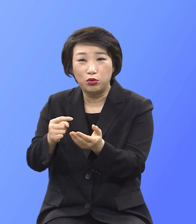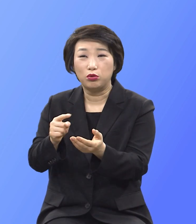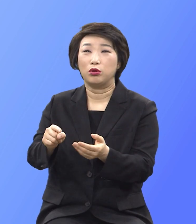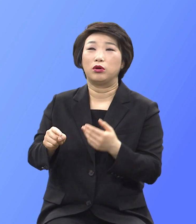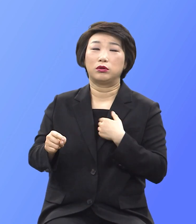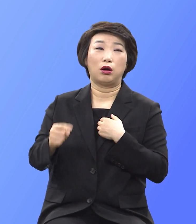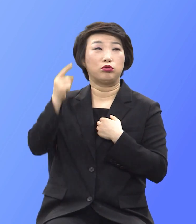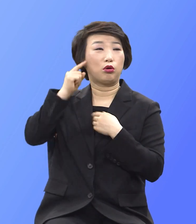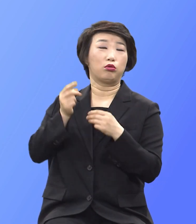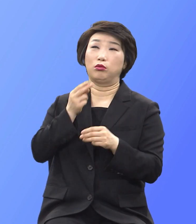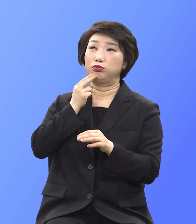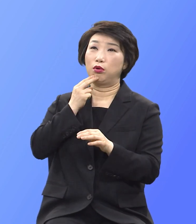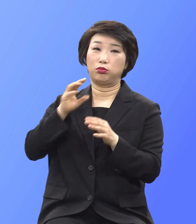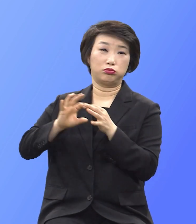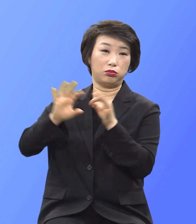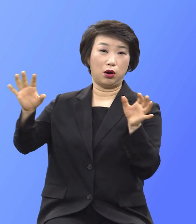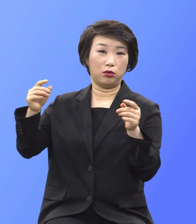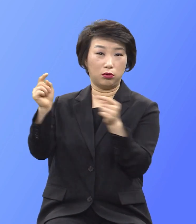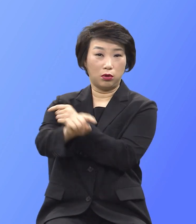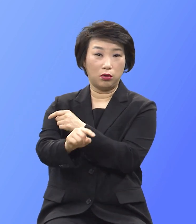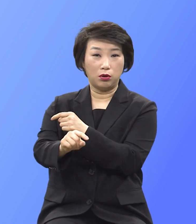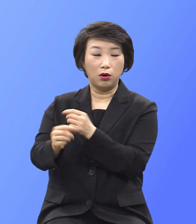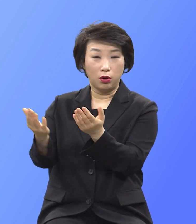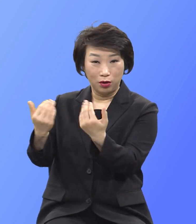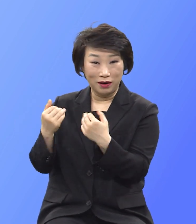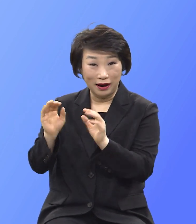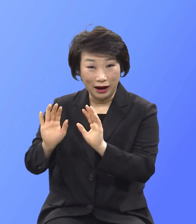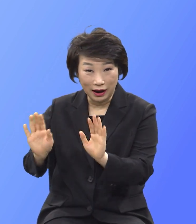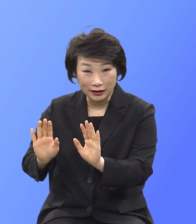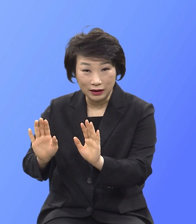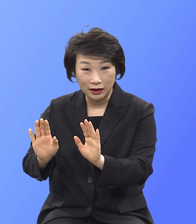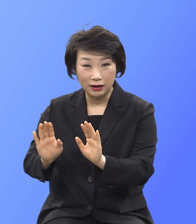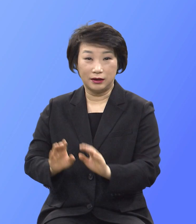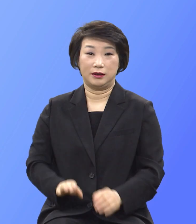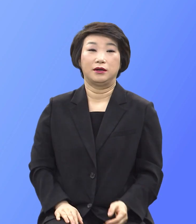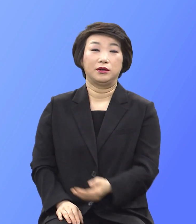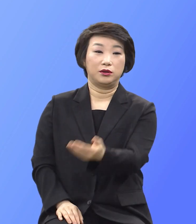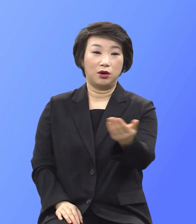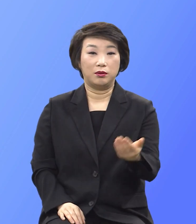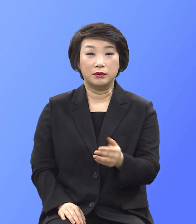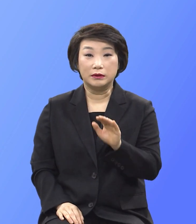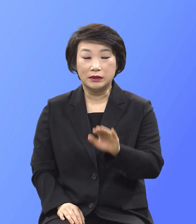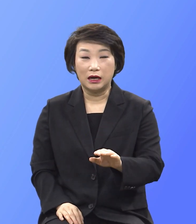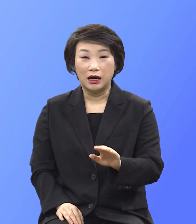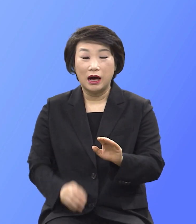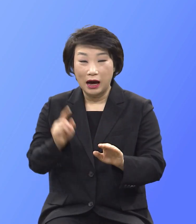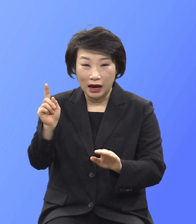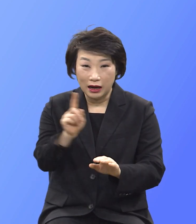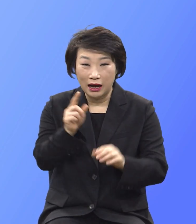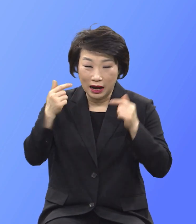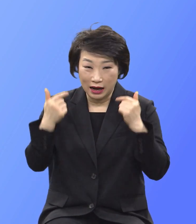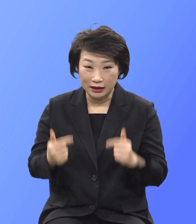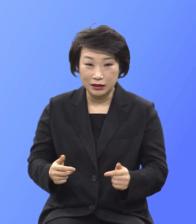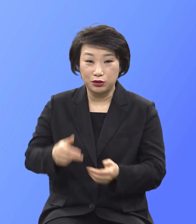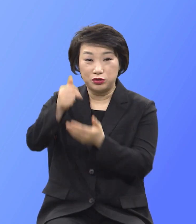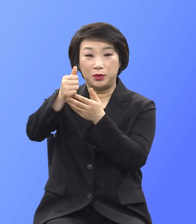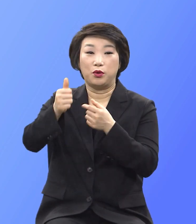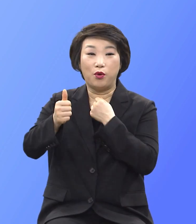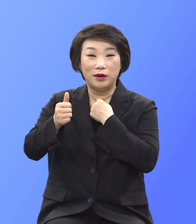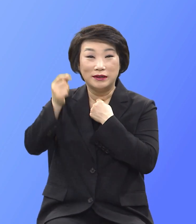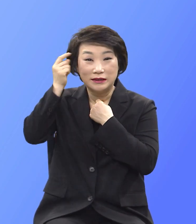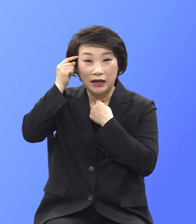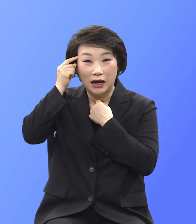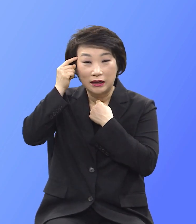나와 생각이 없는 사람은 수용을 안 한다 이 말입니다. 여러분들이 항상 주님이